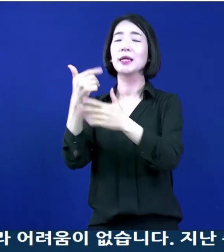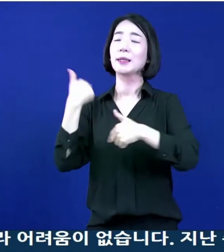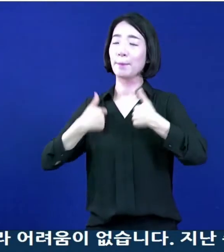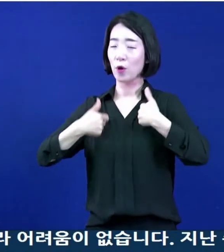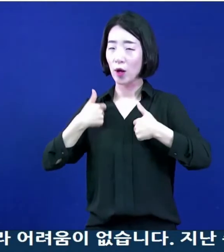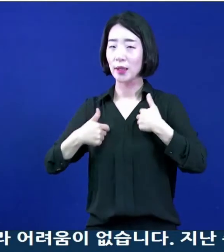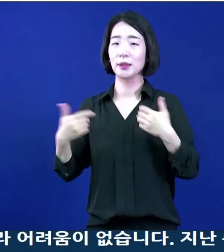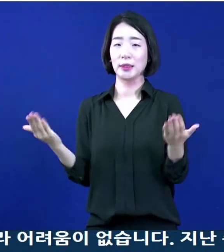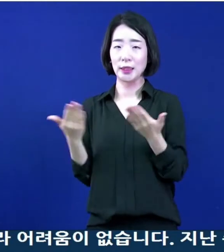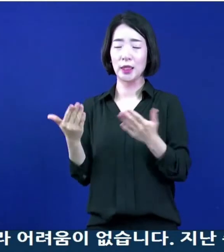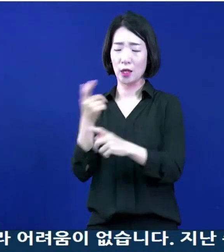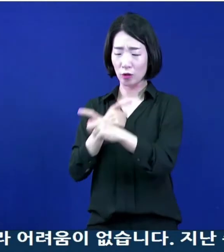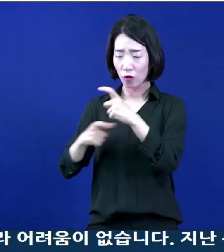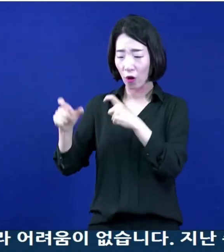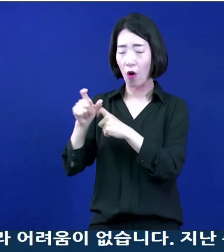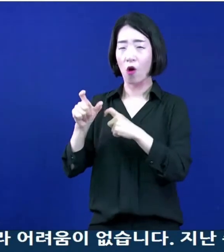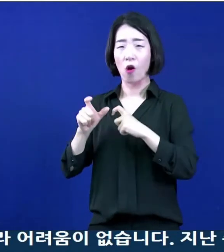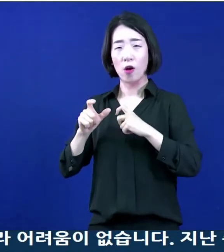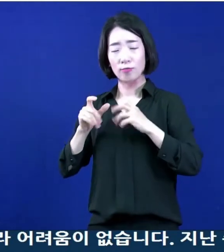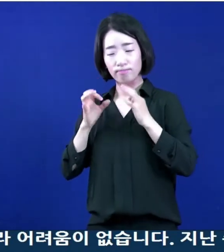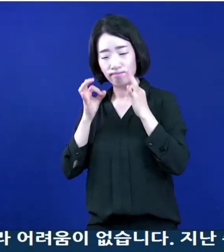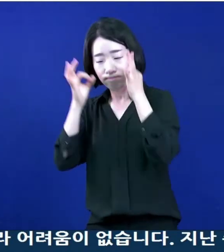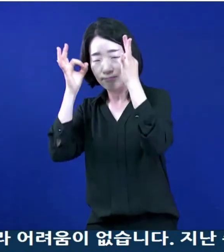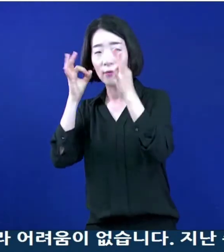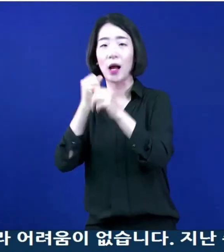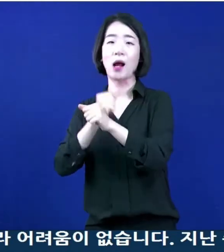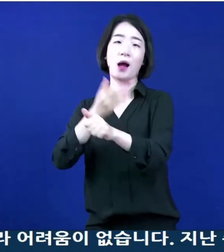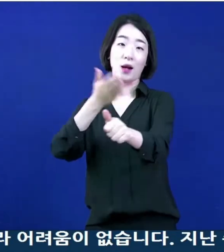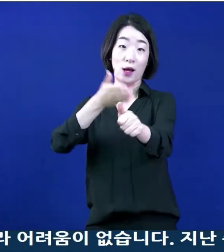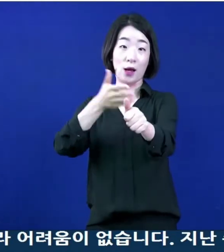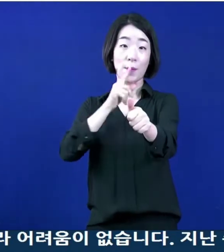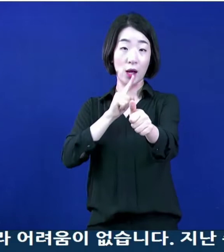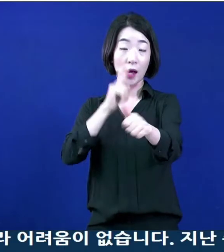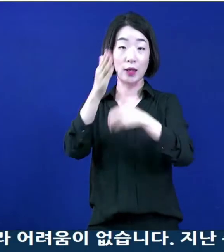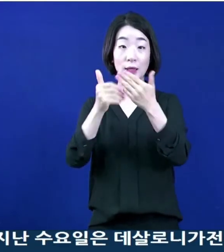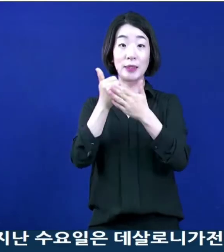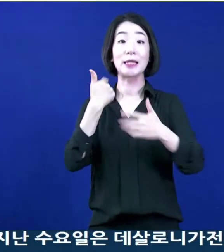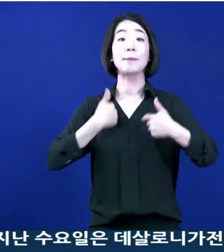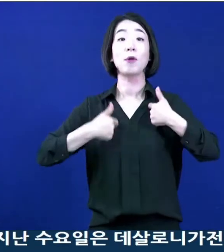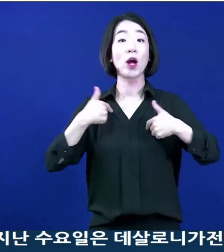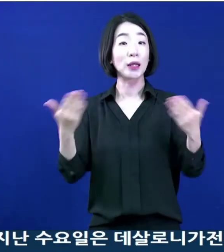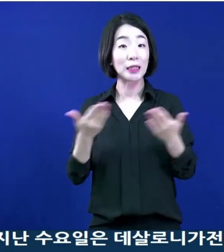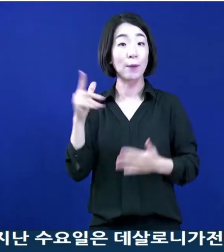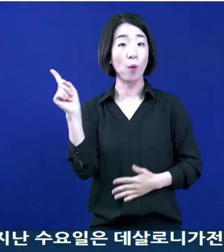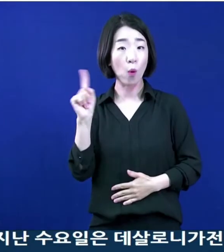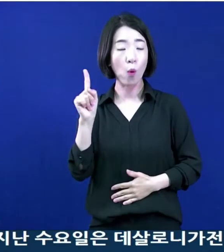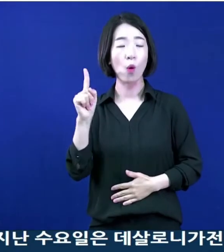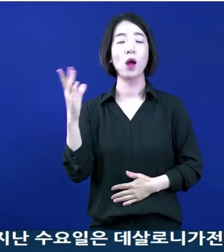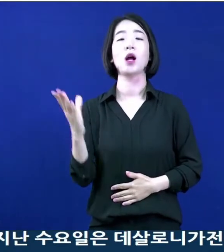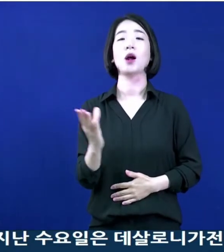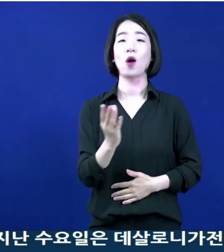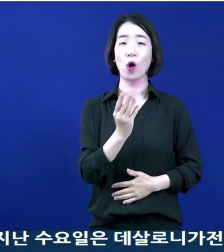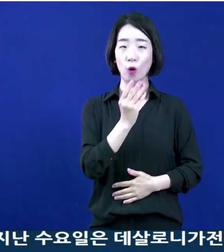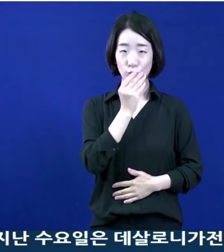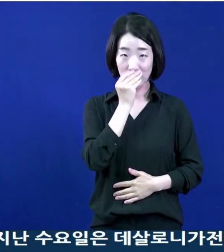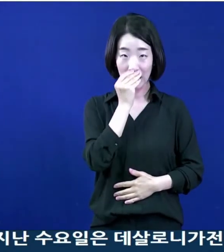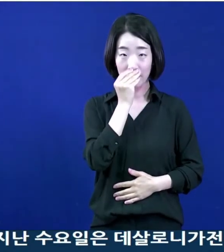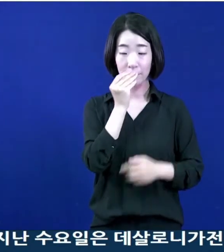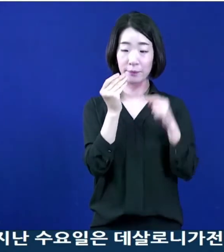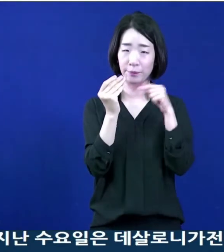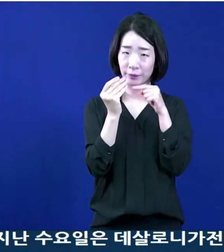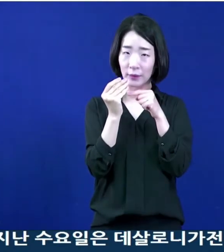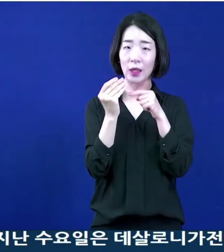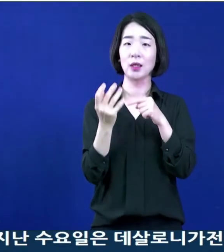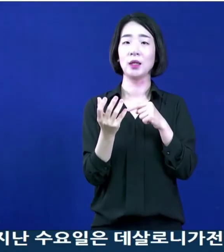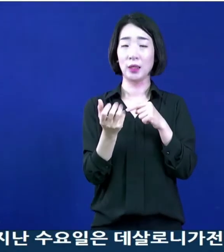이렇게 도전하면서, 하나님이 기뻐하시는 뜻이 뭐냐? 거룩함이다. 그리고 그 거룩함을